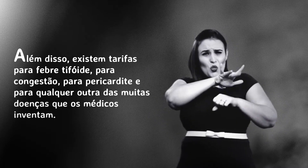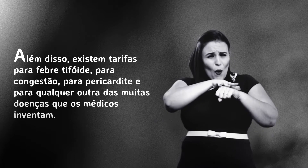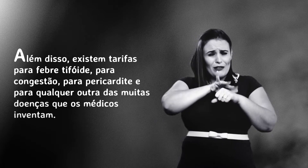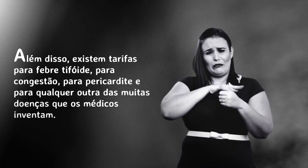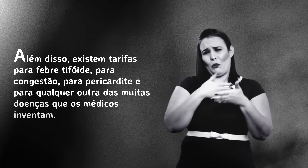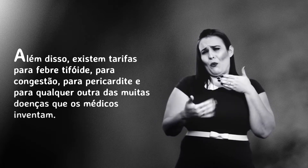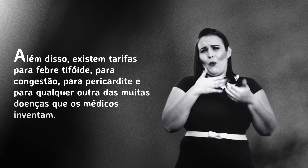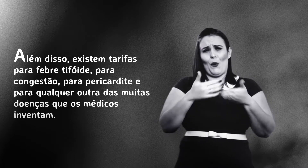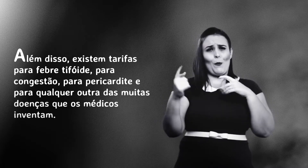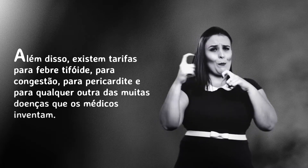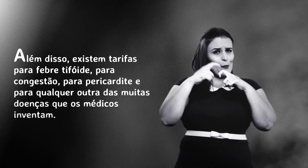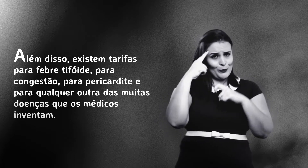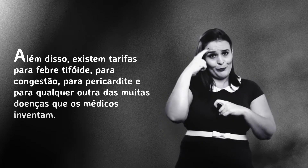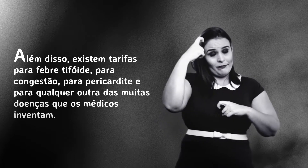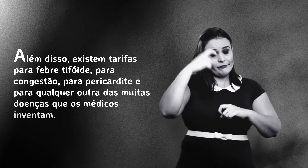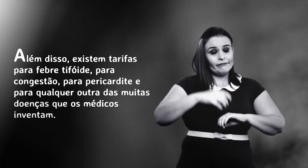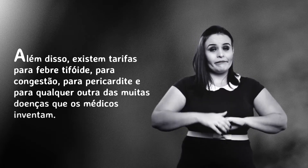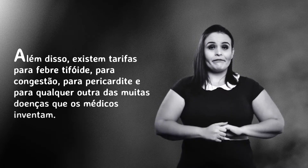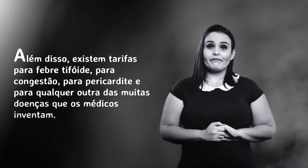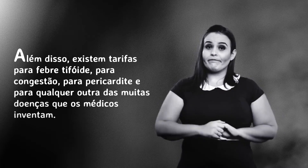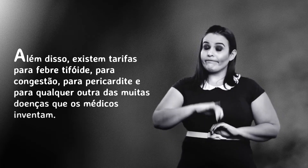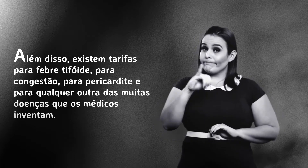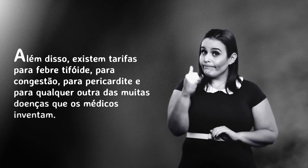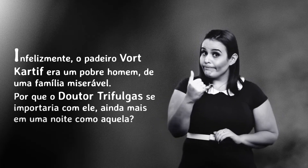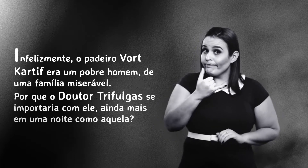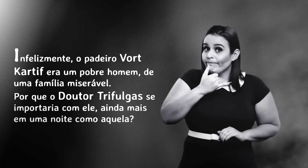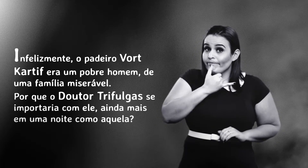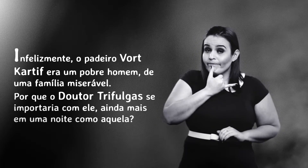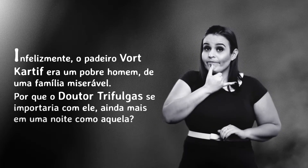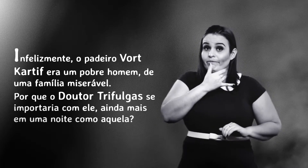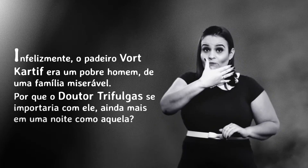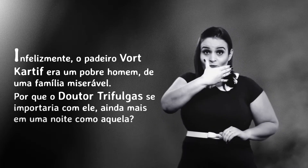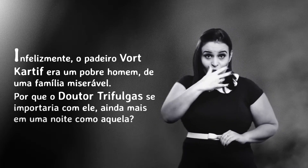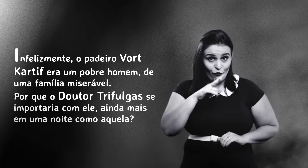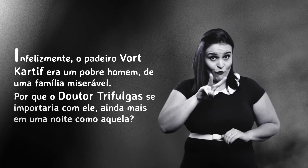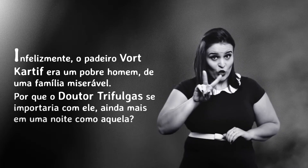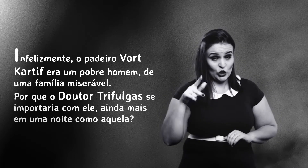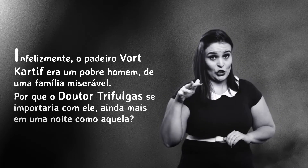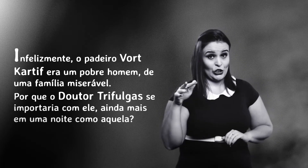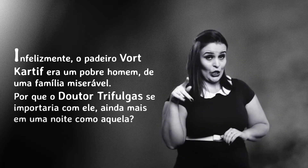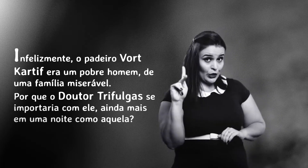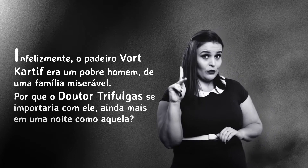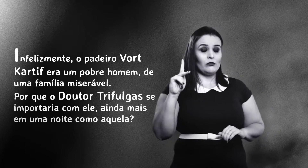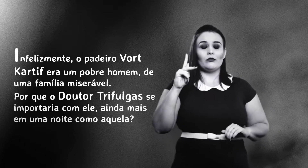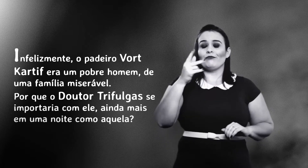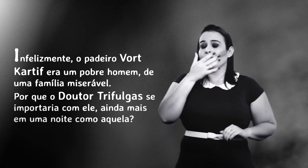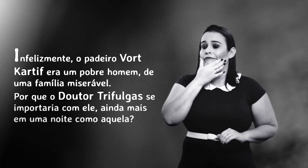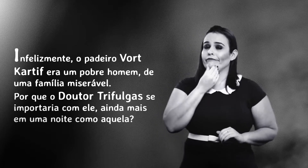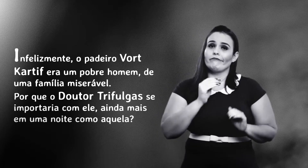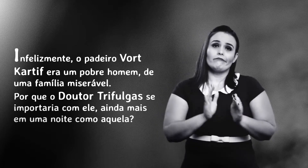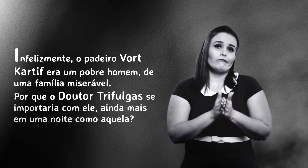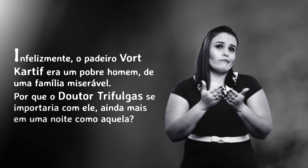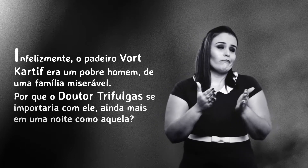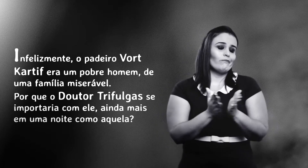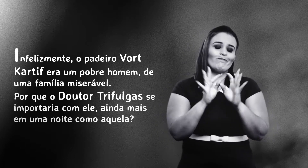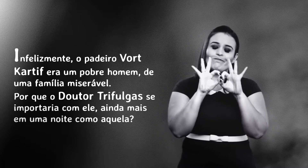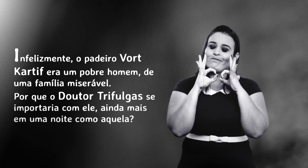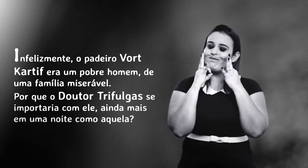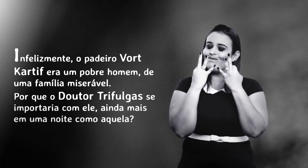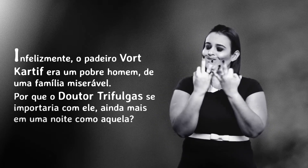muitas doenças que os médicos inventam. Infelizmente, o padeiro Vort Cartif era um pobre homem, de uma